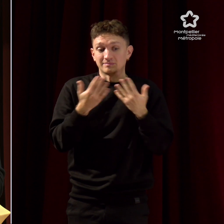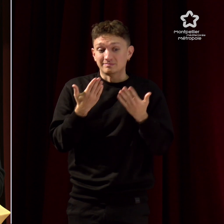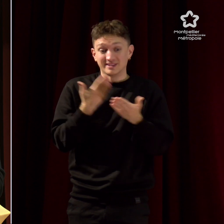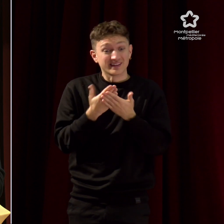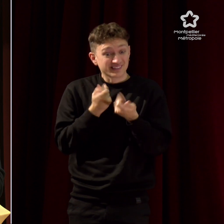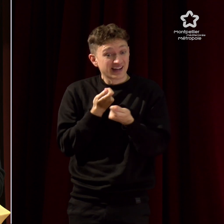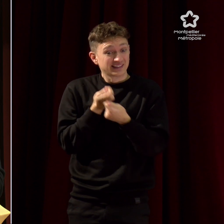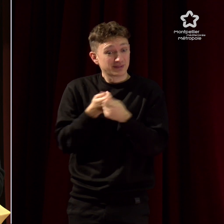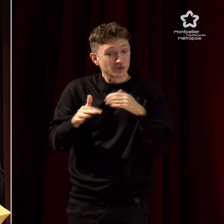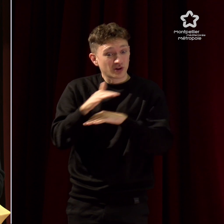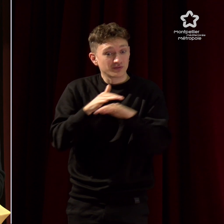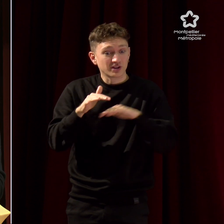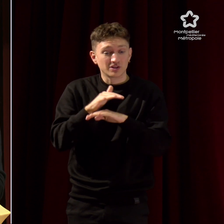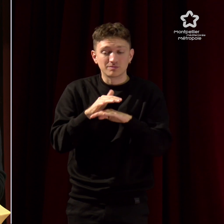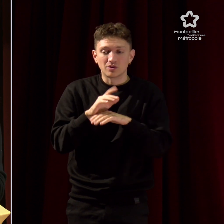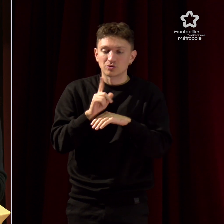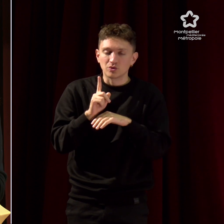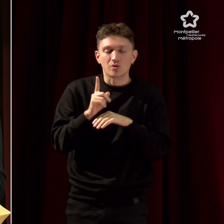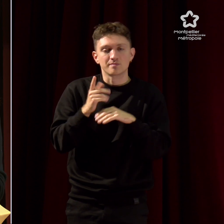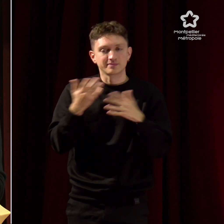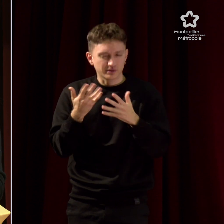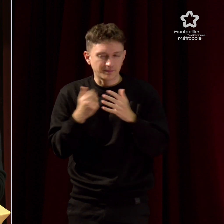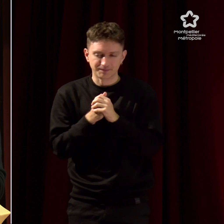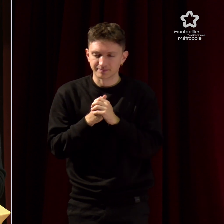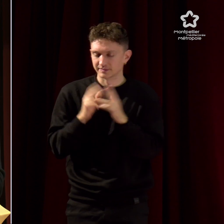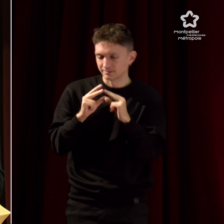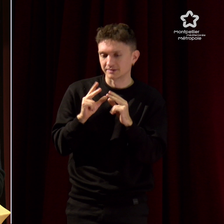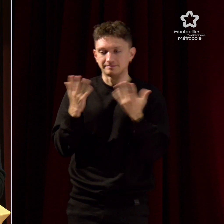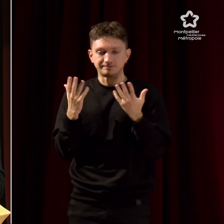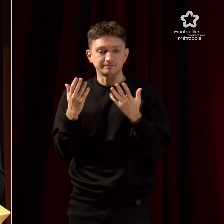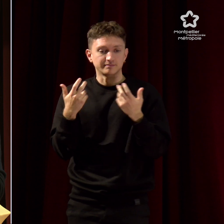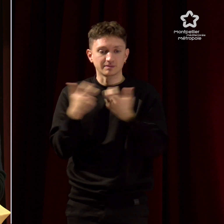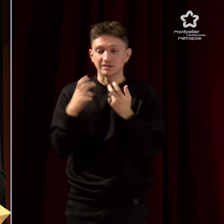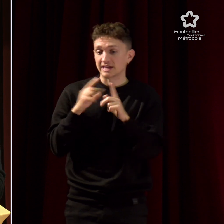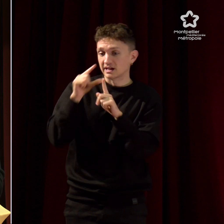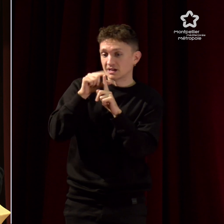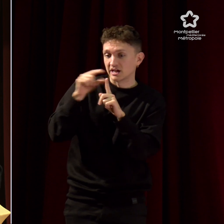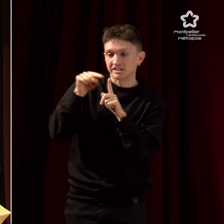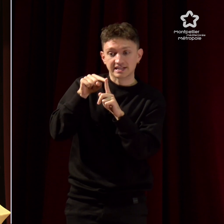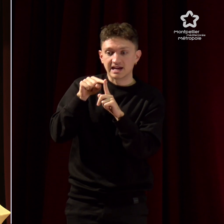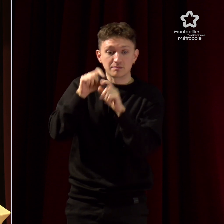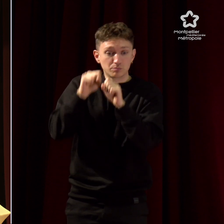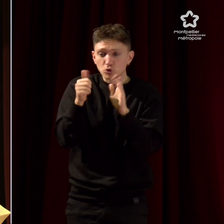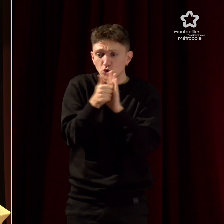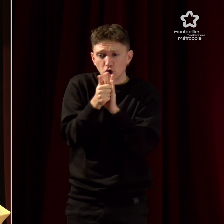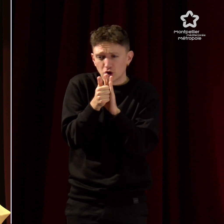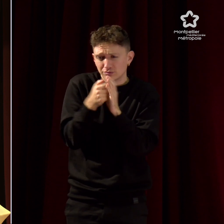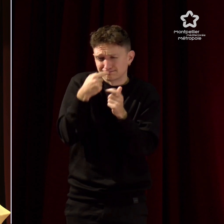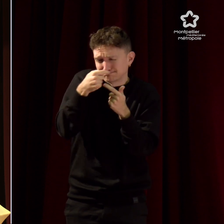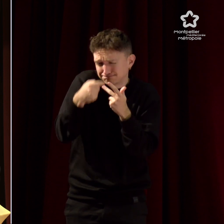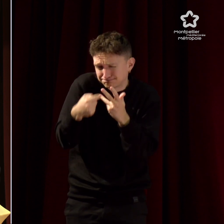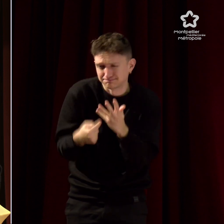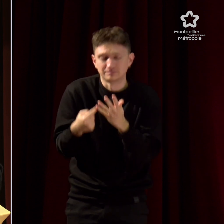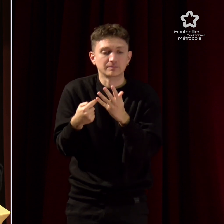génétique qu'on appelle de la pléiotropie, c'est-à-dire quand vous avez un gène qui agit sur plein de choses différentes. En fait, vous avez un gène qui